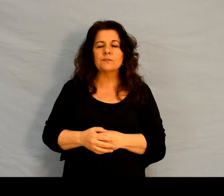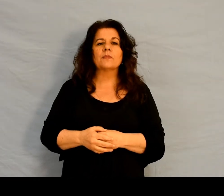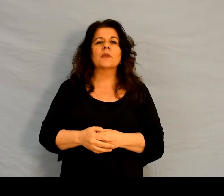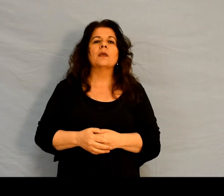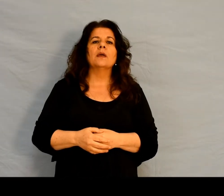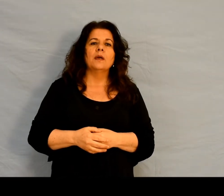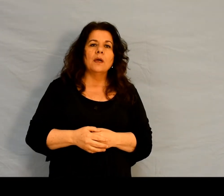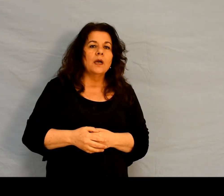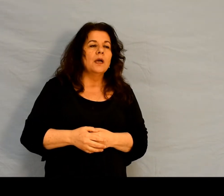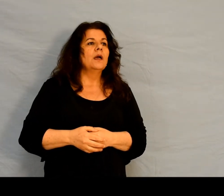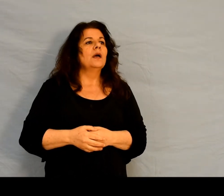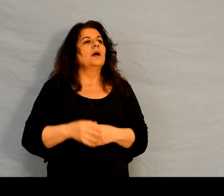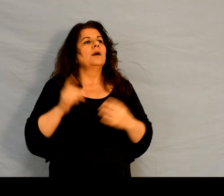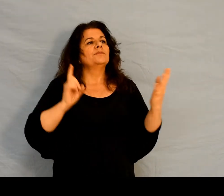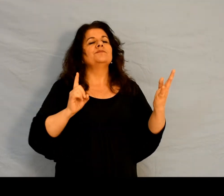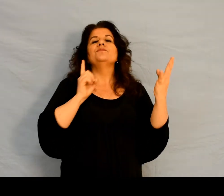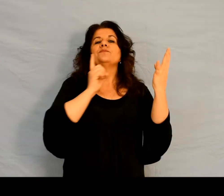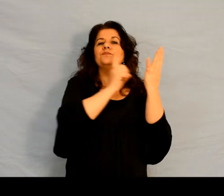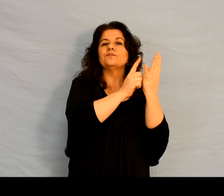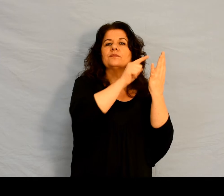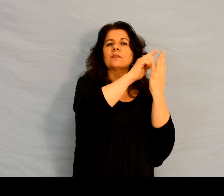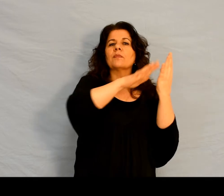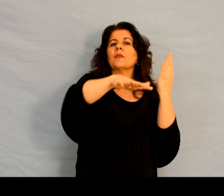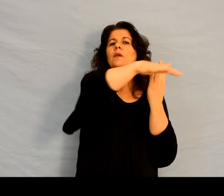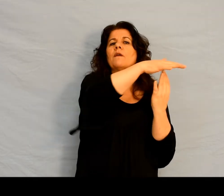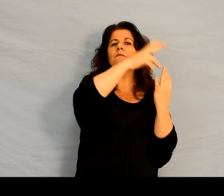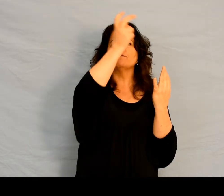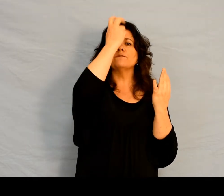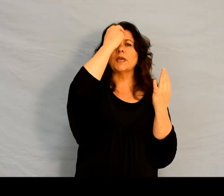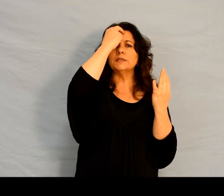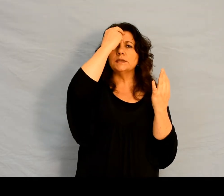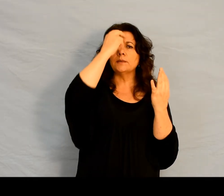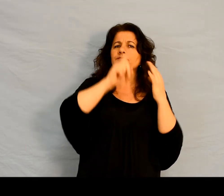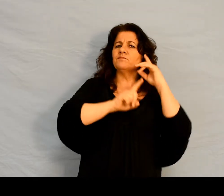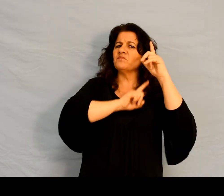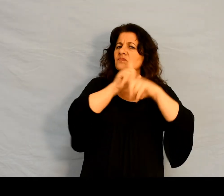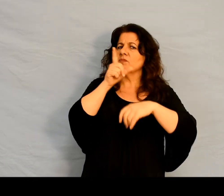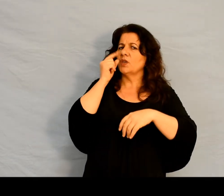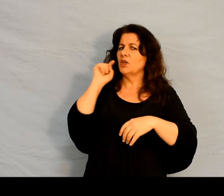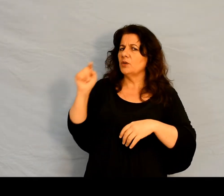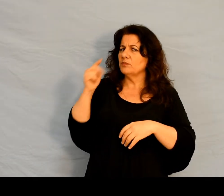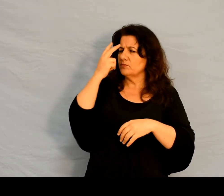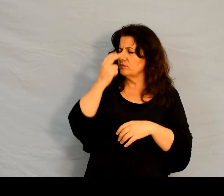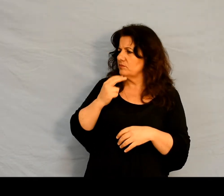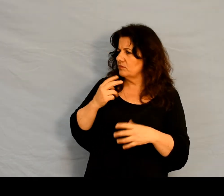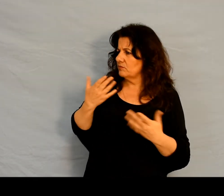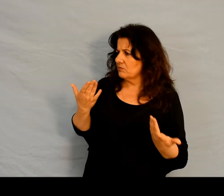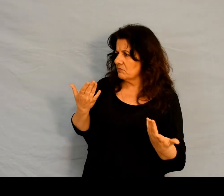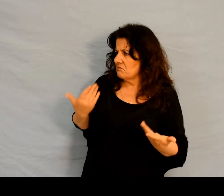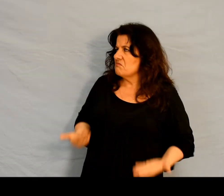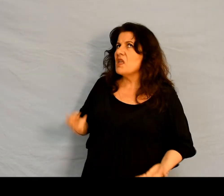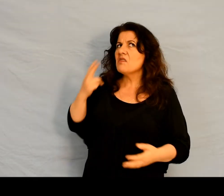À leur tour, les pharisiens lui demandaient comment il pouvait voir.